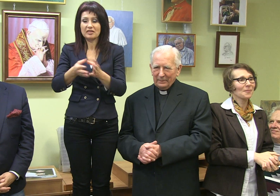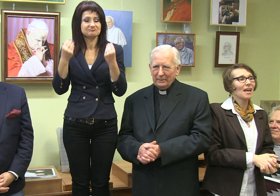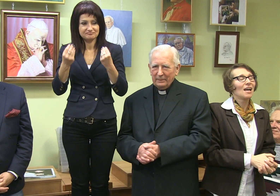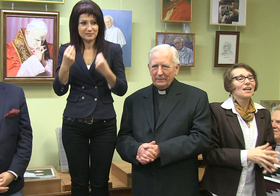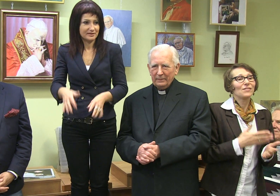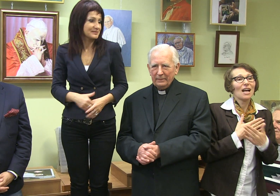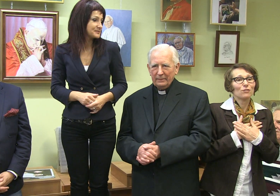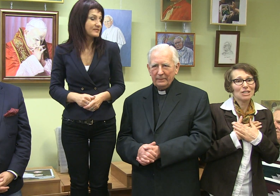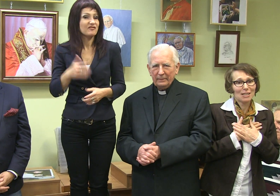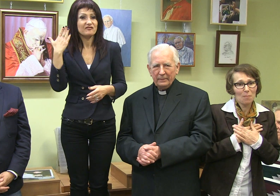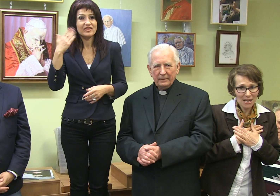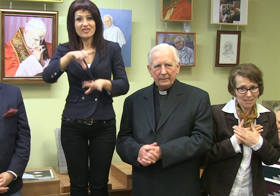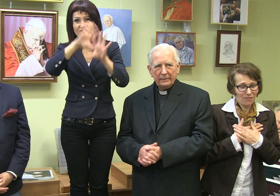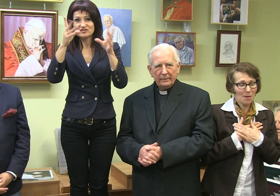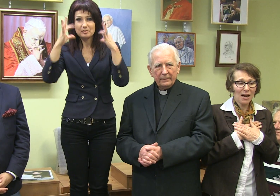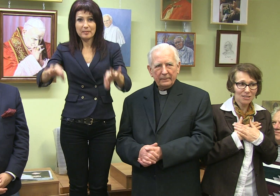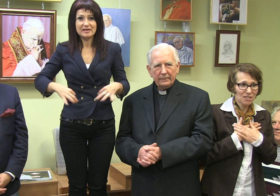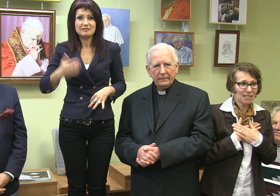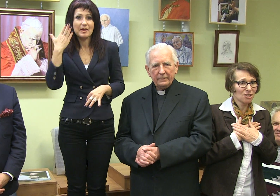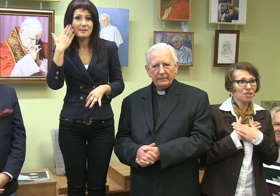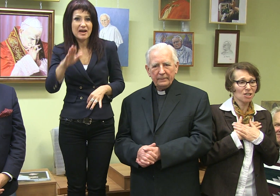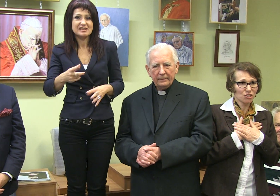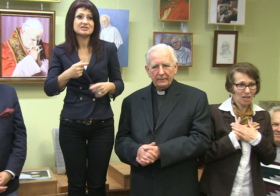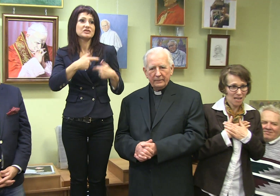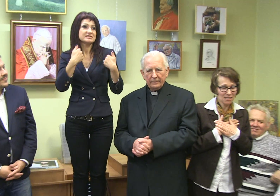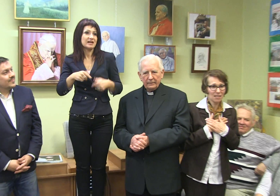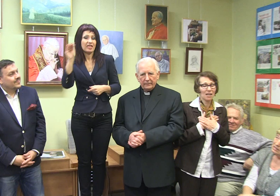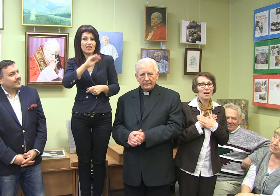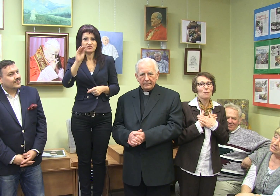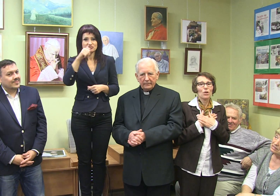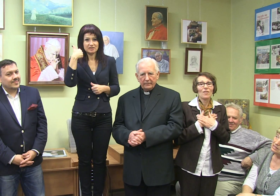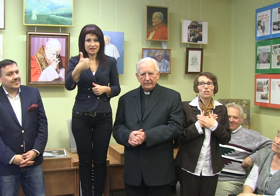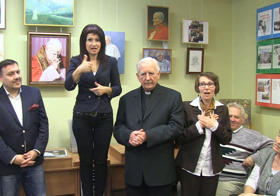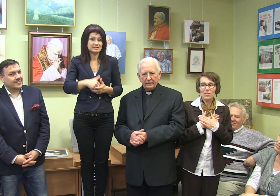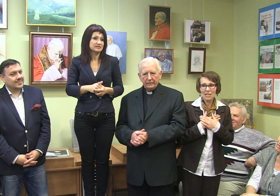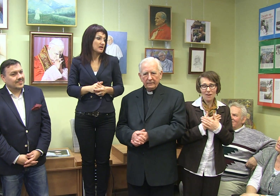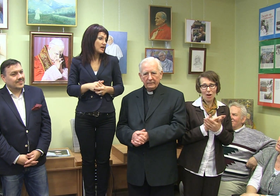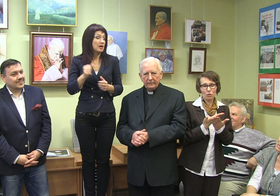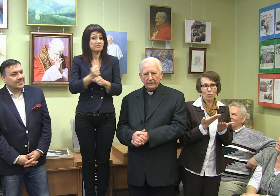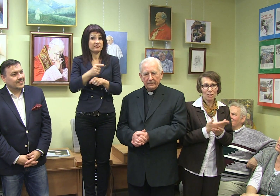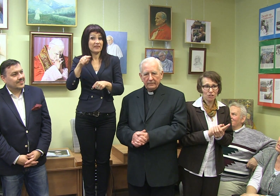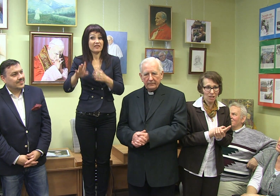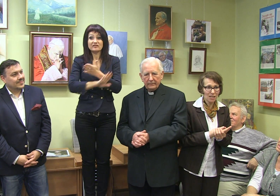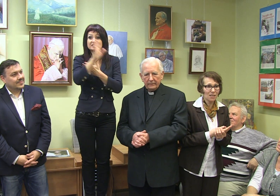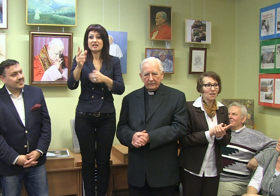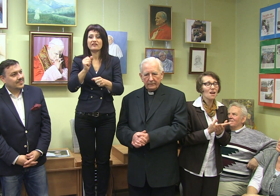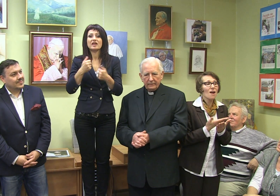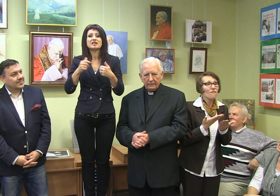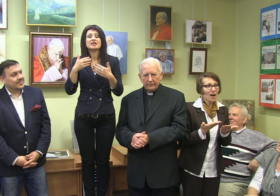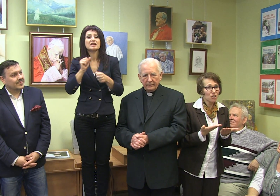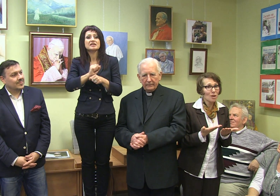wspaniale. Witam wszystkich państwa bardzo serdecznie jeszcze raz. Ponieważ ta wystawa odbyła się